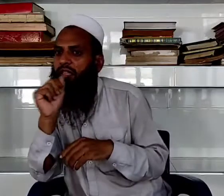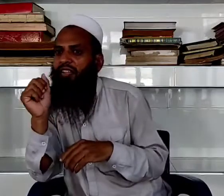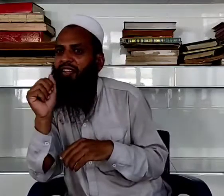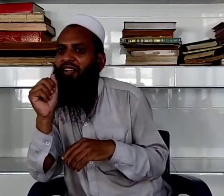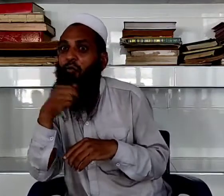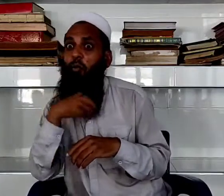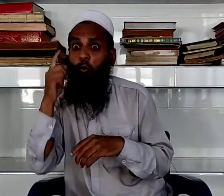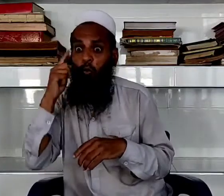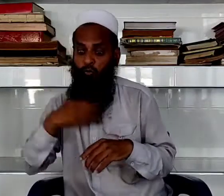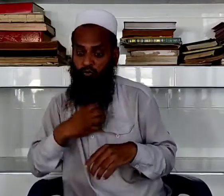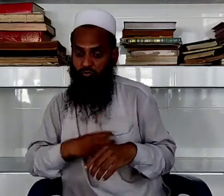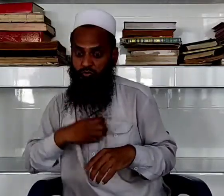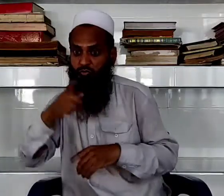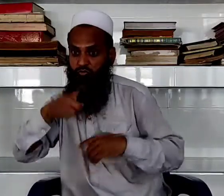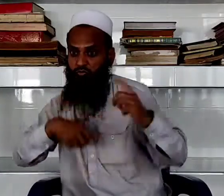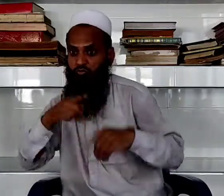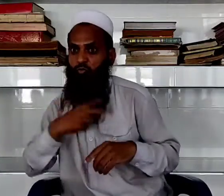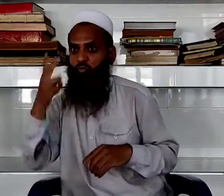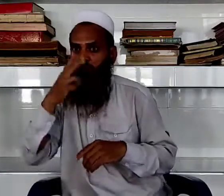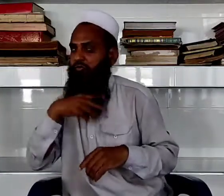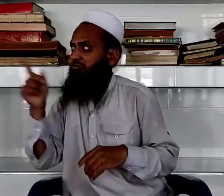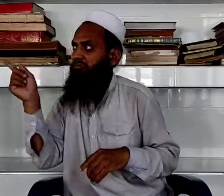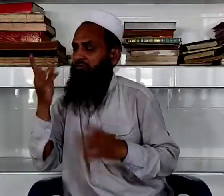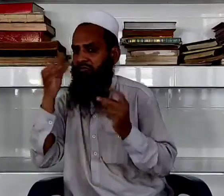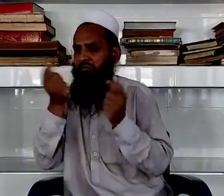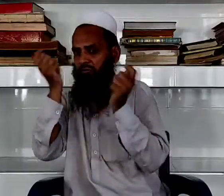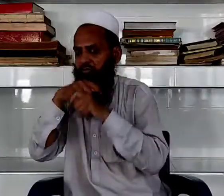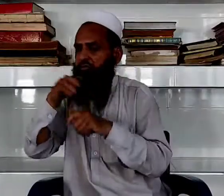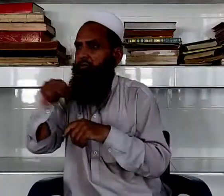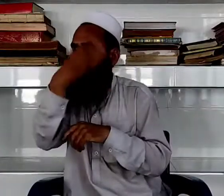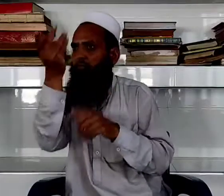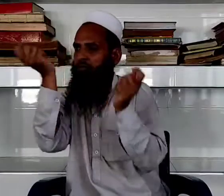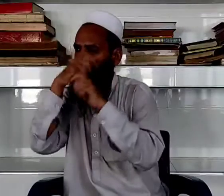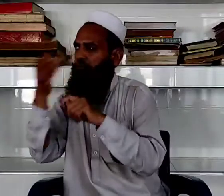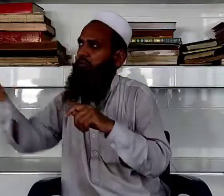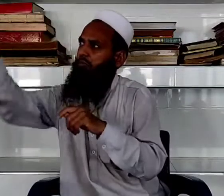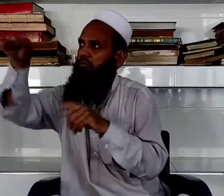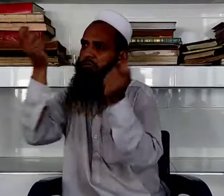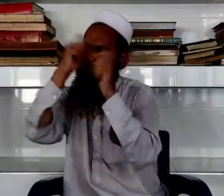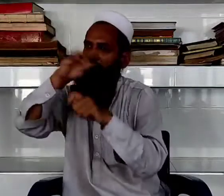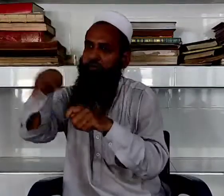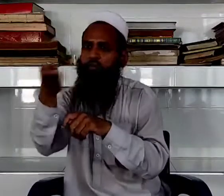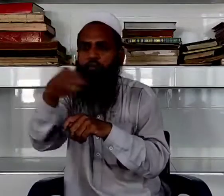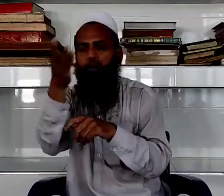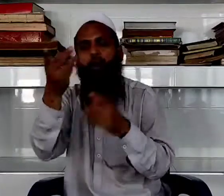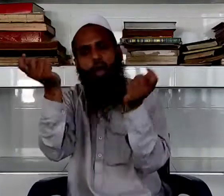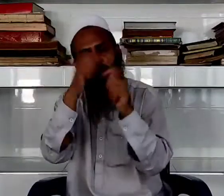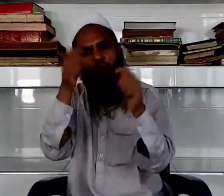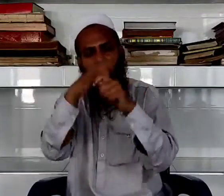ਇਸੇ ਤਰ੍ਹਾਂ ਇੱਕ ਬੇਟੀ ਦਾ ਨਾਮ ਉਮੇ ਸਲਾਮ ਹੈ, ਇੱਕ ਬੇਟੀ ਦਾ ਨਾਮ ਉਮੇ ਜਾਬਰ ਹੈ, ਇੱਕ ਬੇਟੀ ਦਾ ਨਾਮ ਜੁਮਾਮਾ ਹੈ, ਔਰ ਇੱਕ ਬੇਟੀ